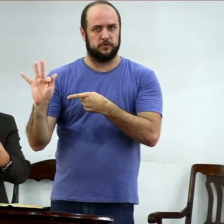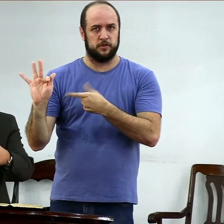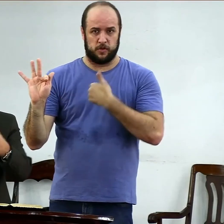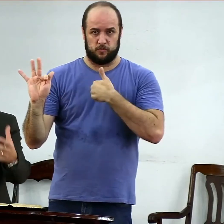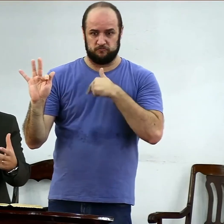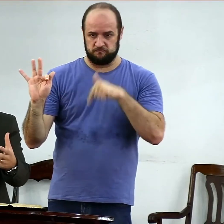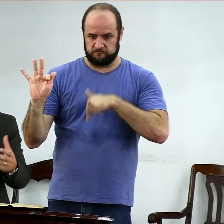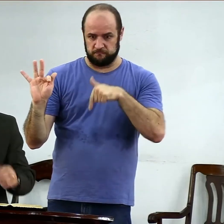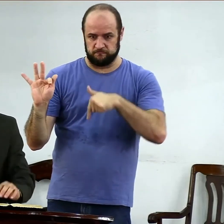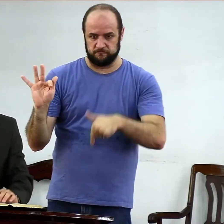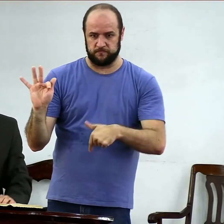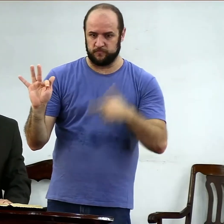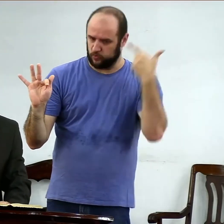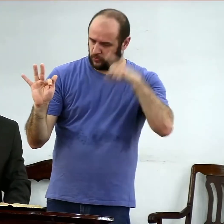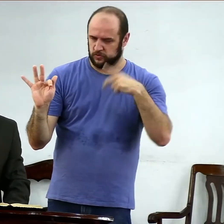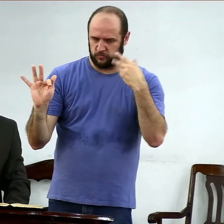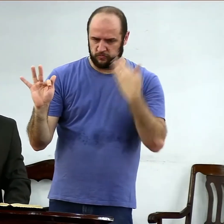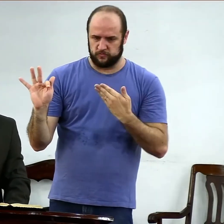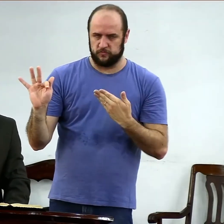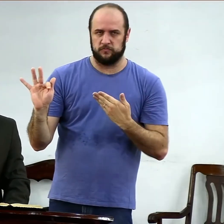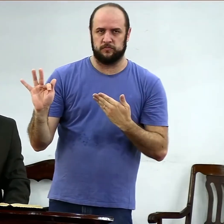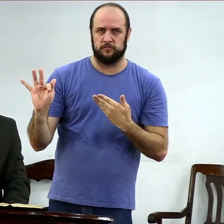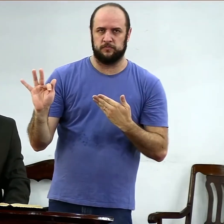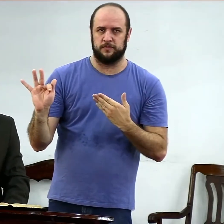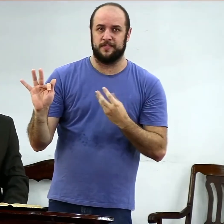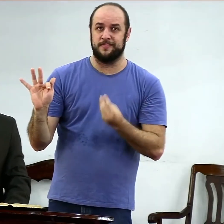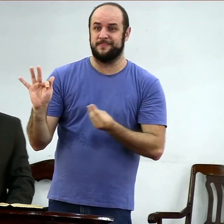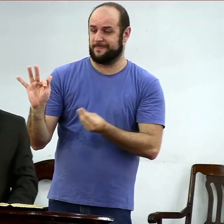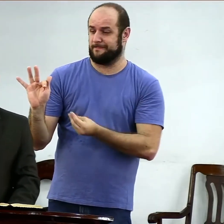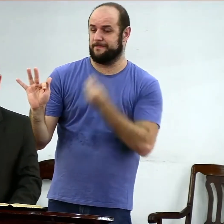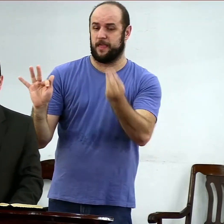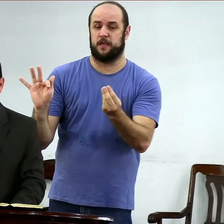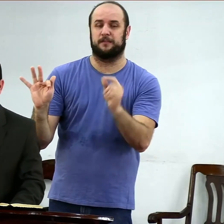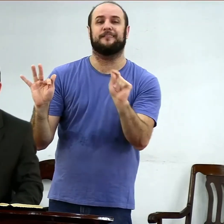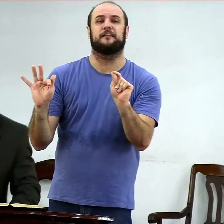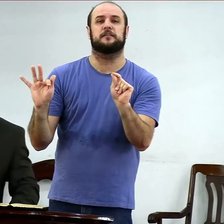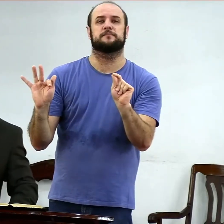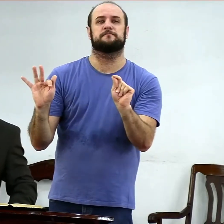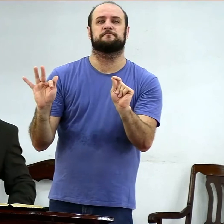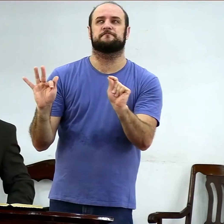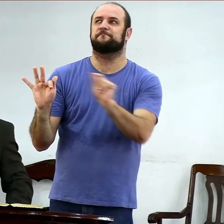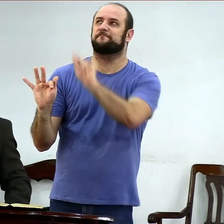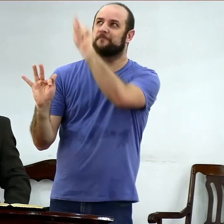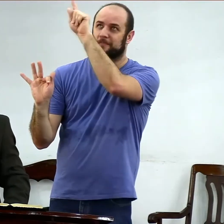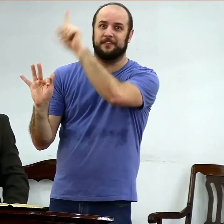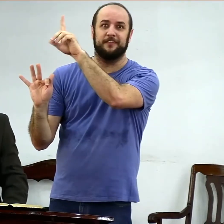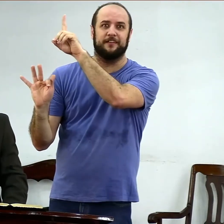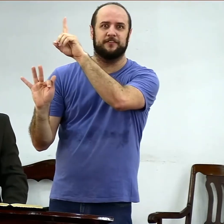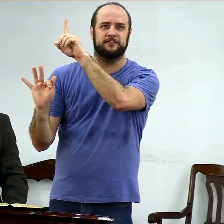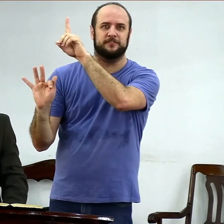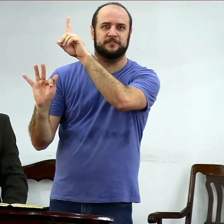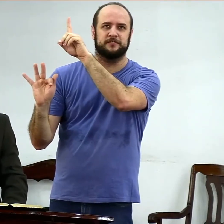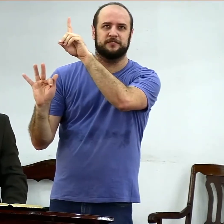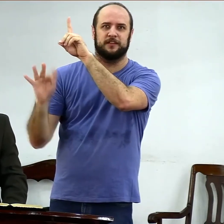consigo passar nas matérias é porque Deus me capacita, espera lá, por que a devocional tem que ficar em segundo